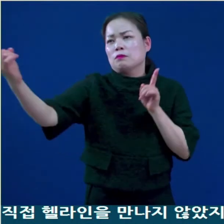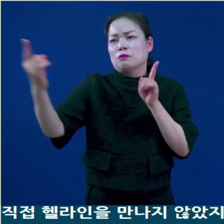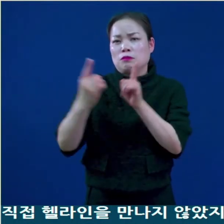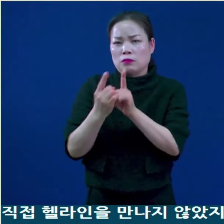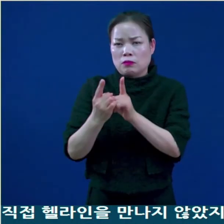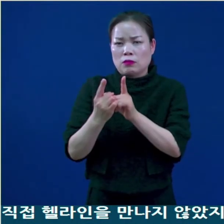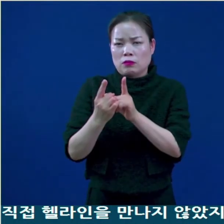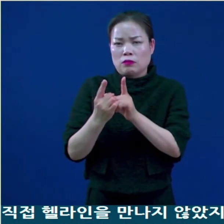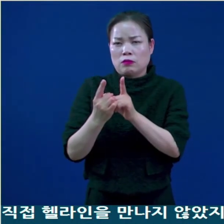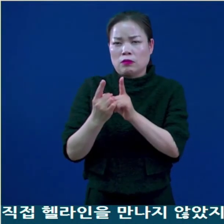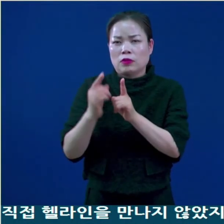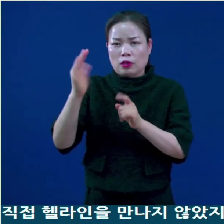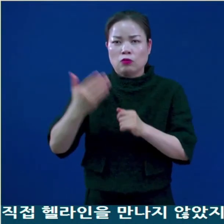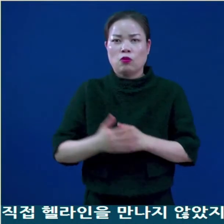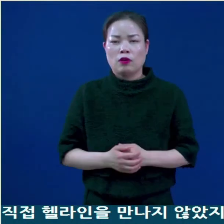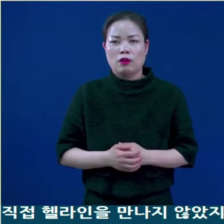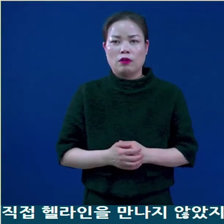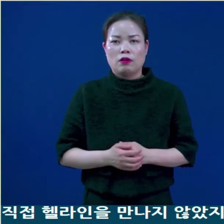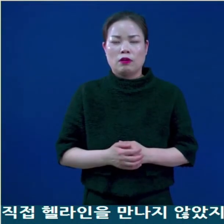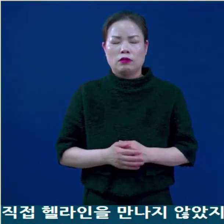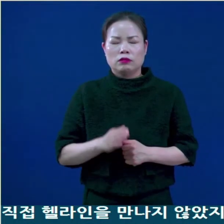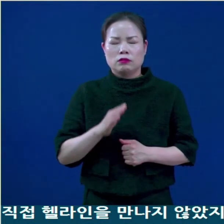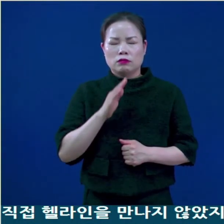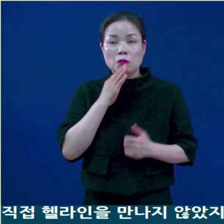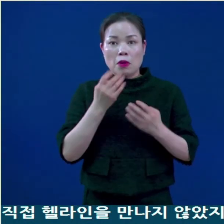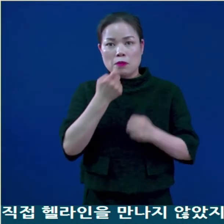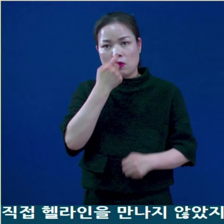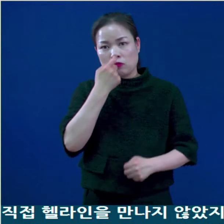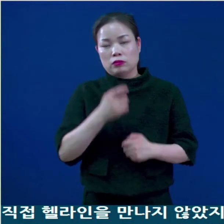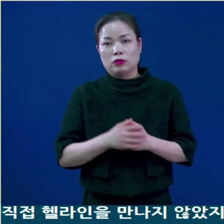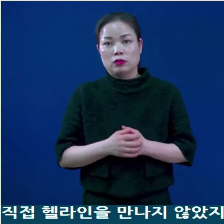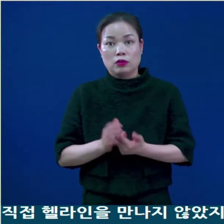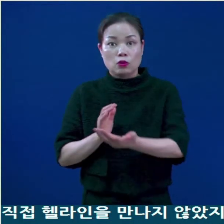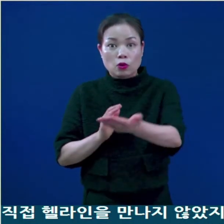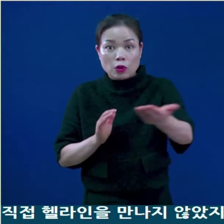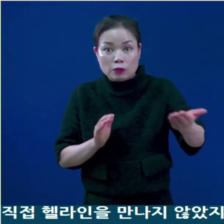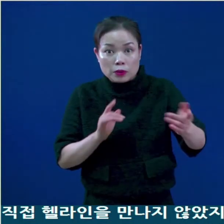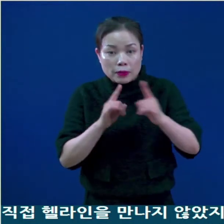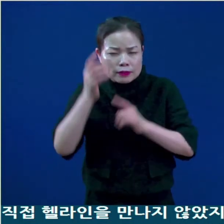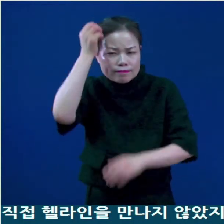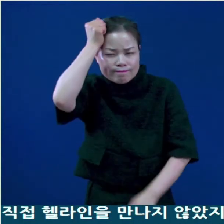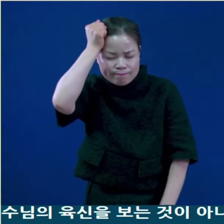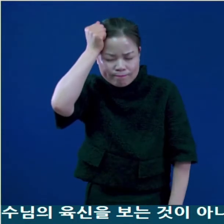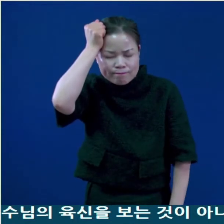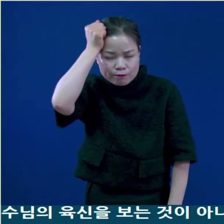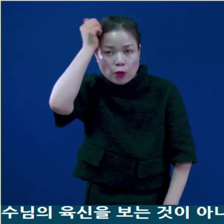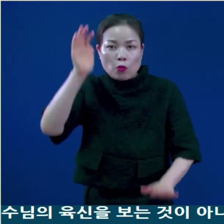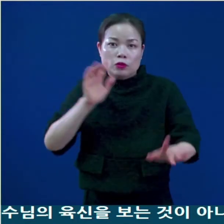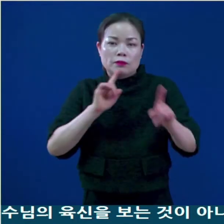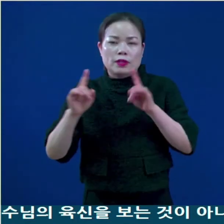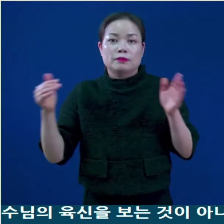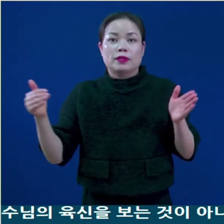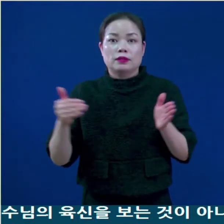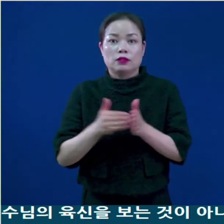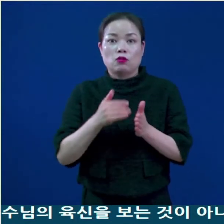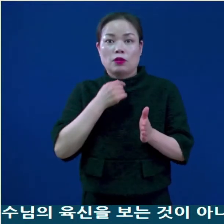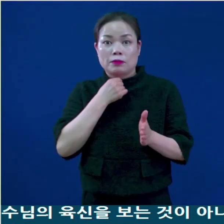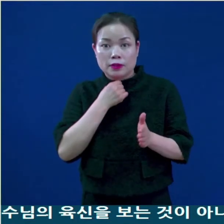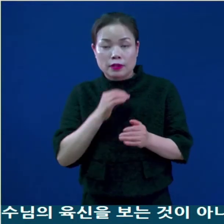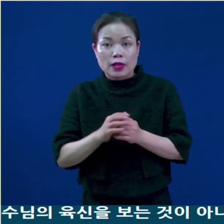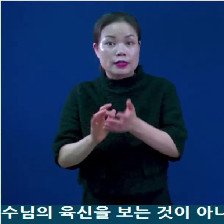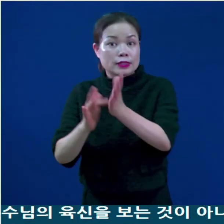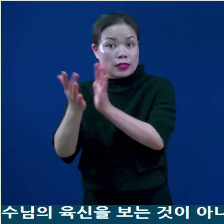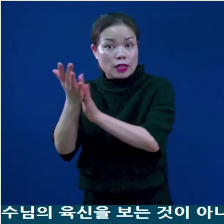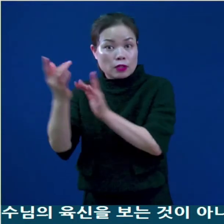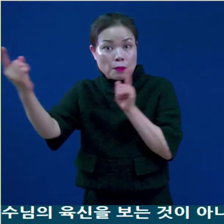야, 정말 많이 배웠습니다. 여러분 이 말씀 기억하면서 오늘 말씀 마무리합니다.